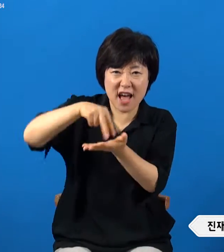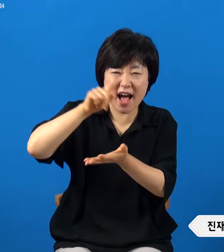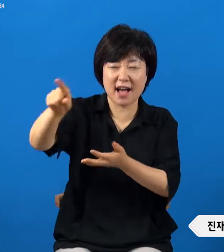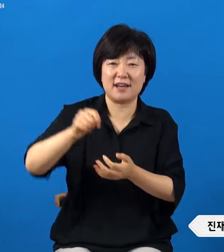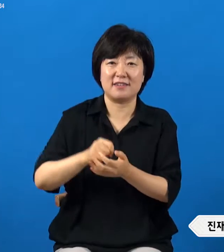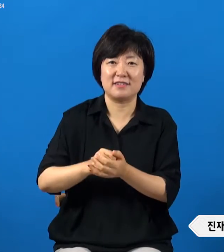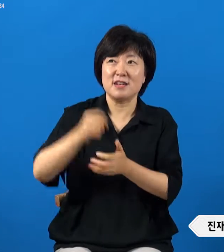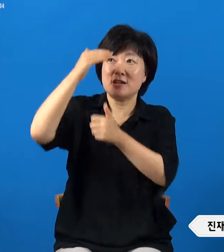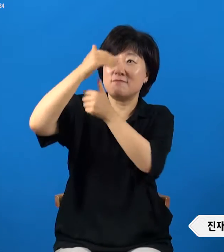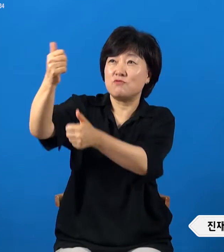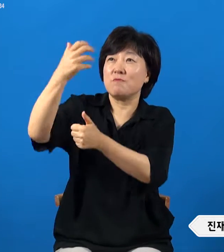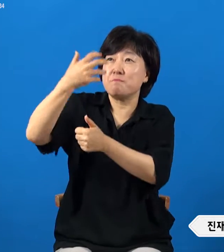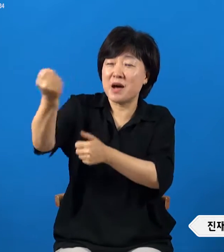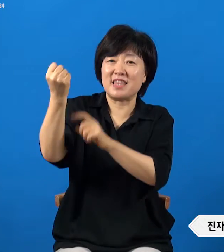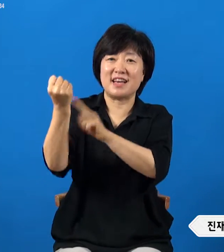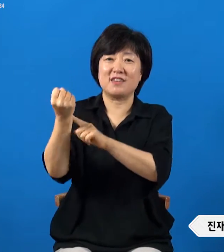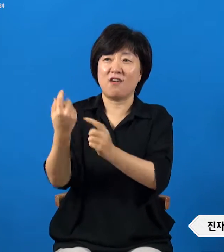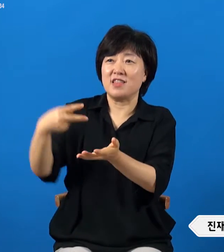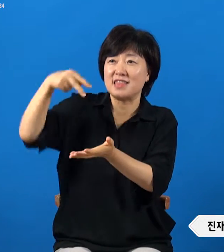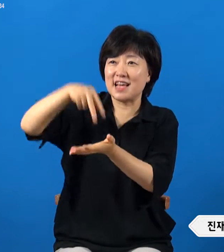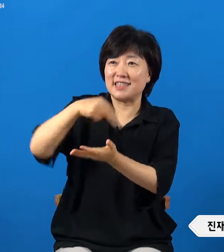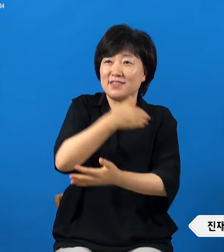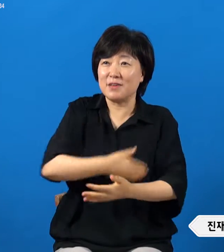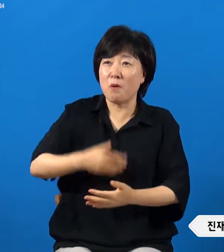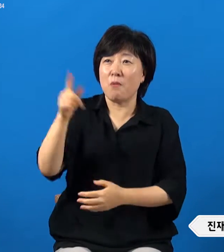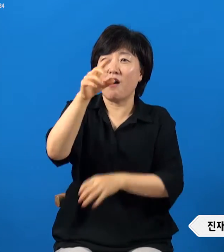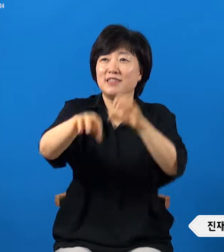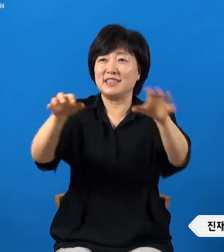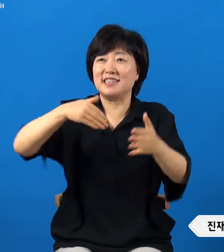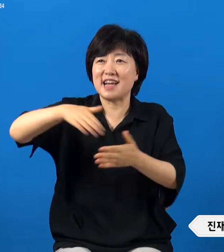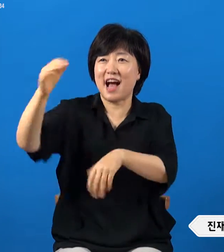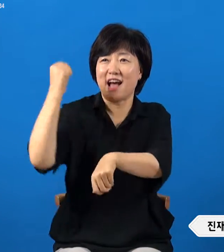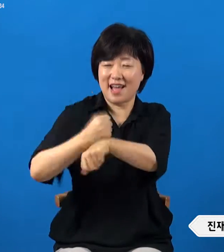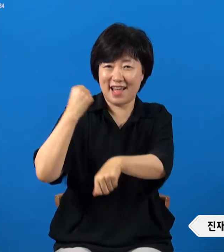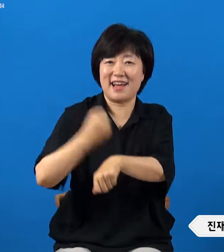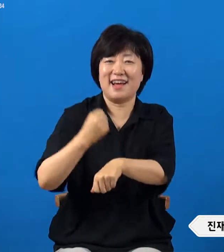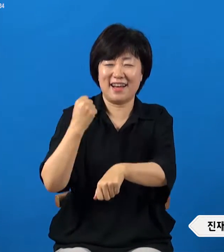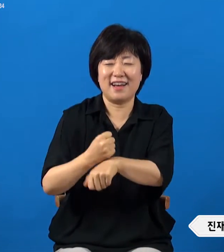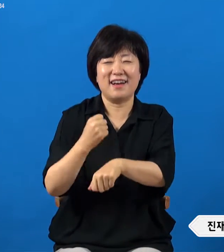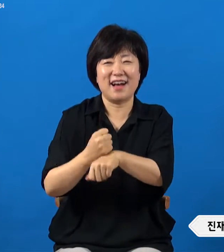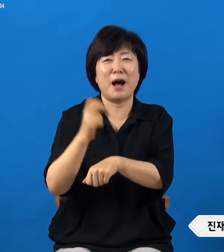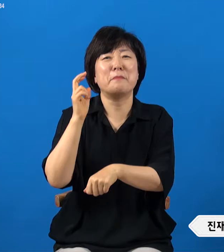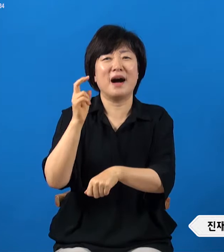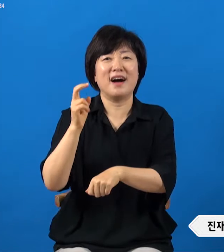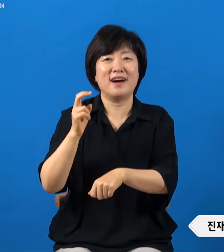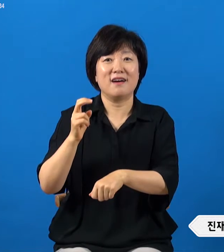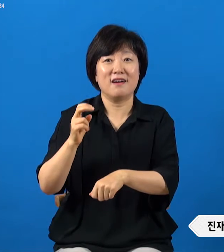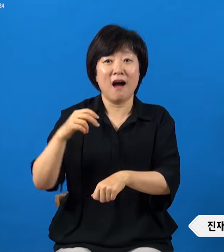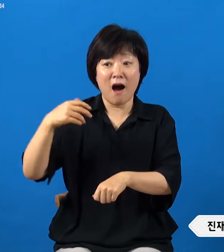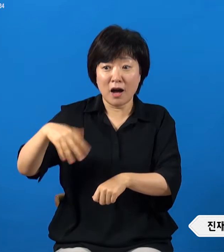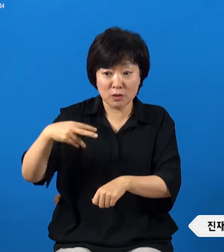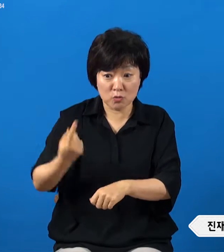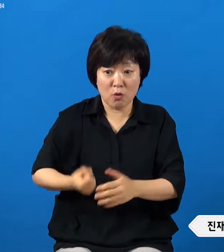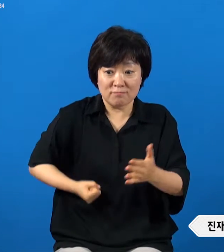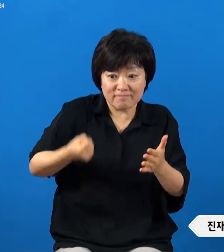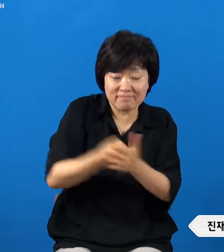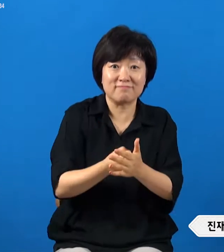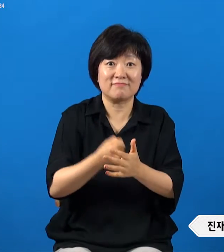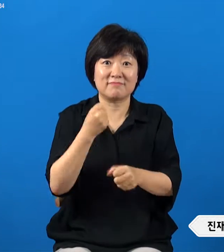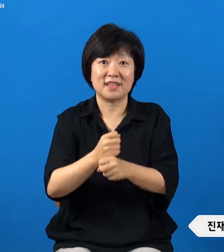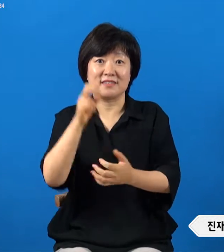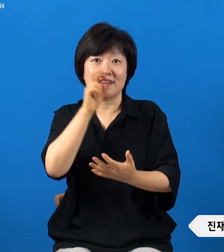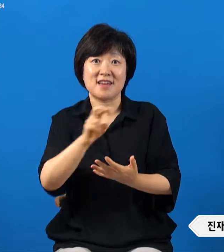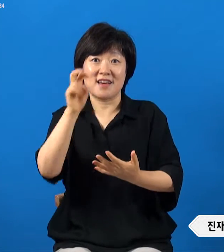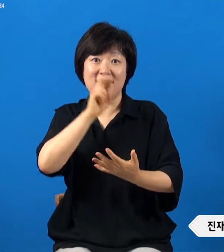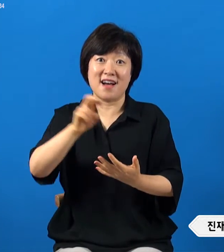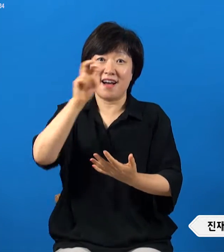몸 어디든지 가오리다 라는 찬송이 아니었을까. 그들이 한 기도도 생명의 위협을 느끼고 하나님